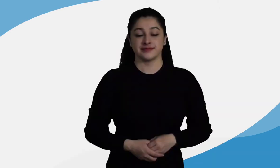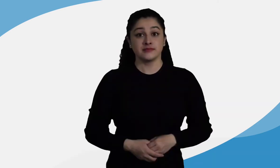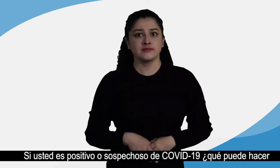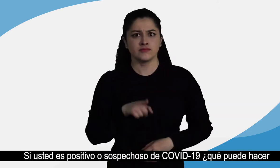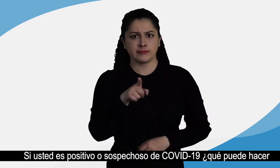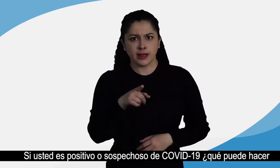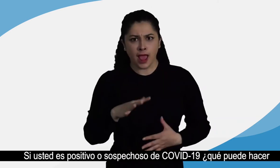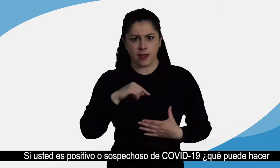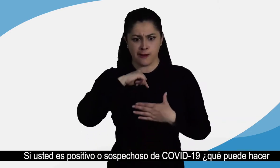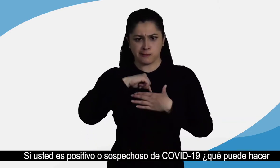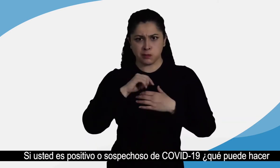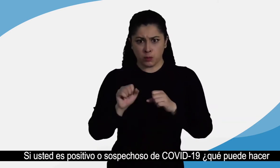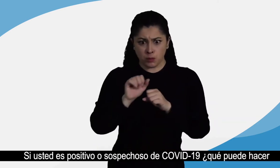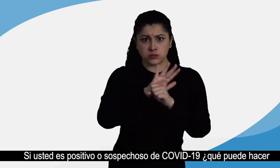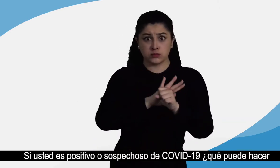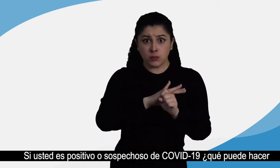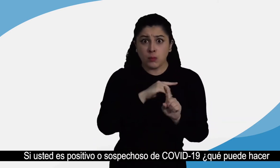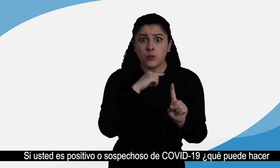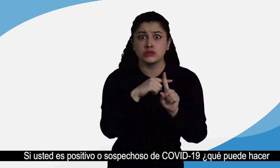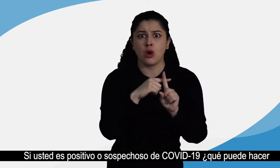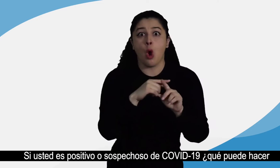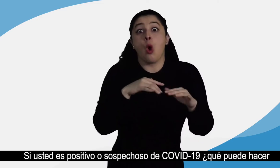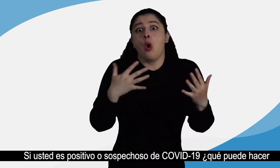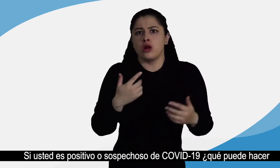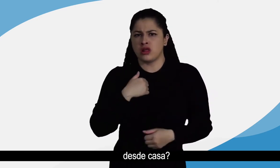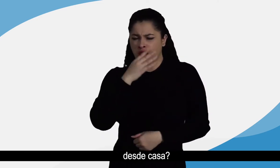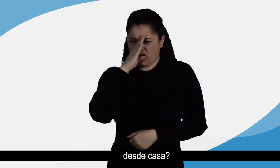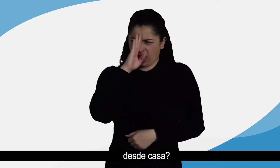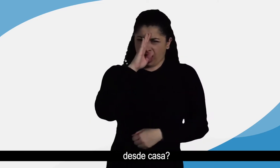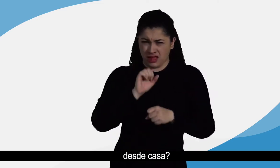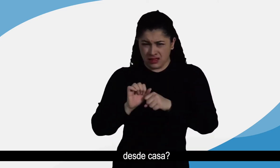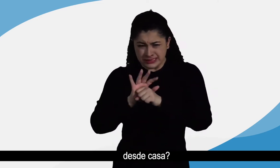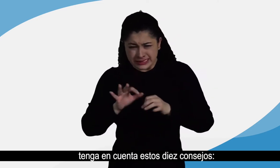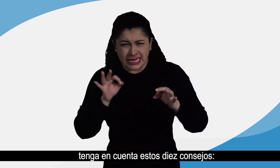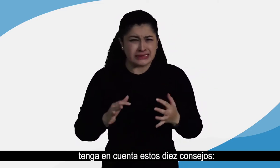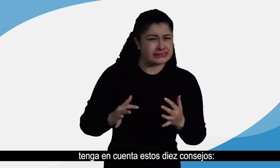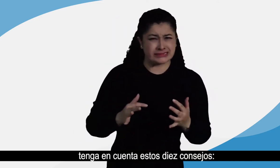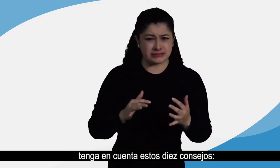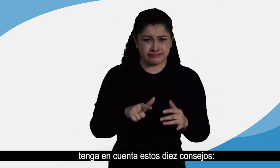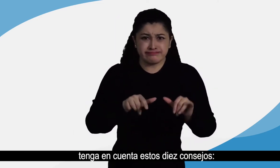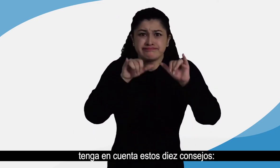Si usted es positivo o sospechoso de COVID-19, ¿qué puede hacer desde casa? Tenga en cuenta estos 10 consejos